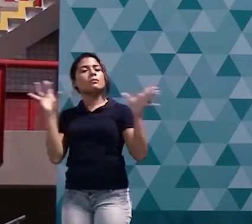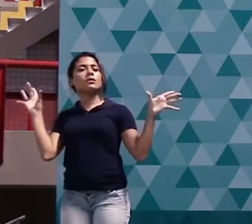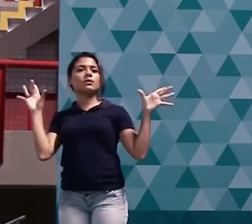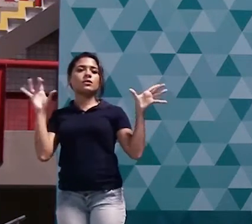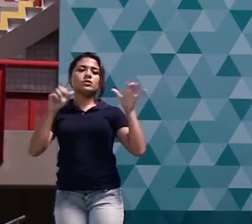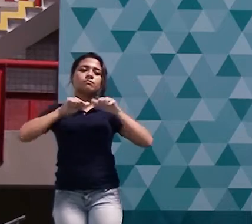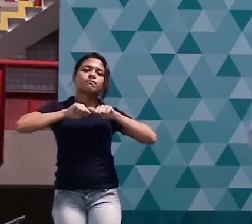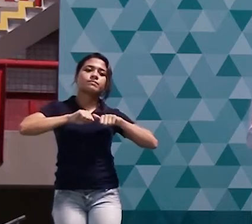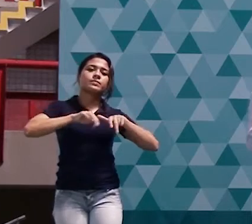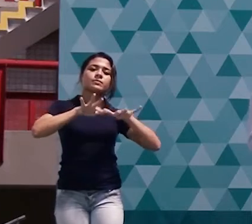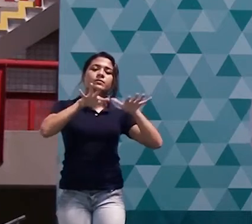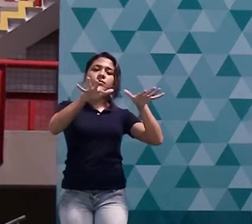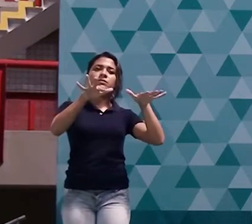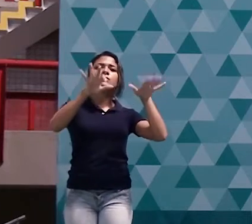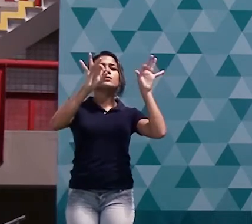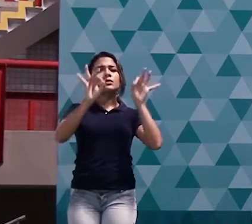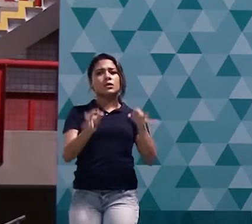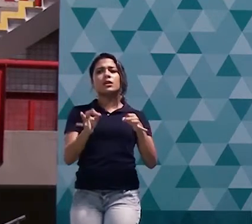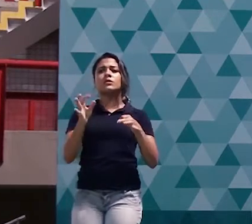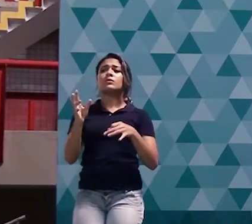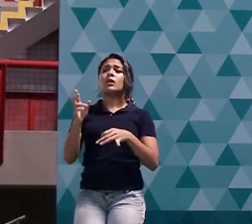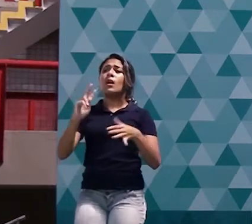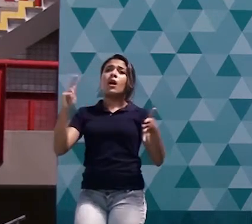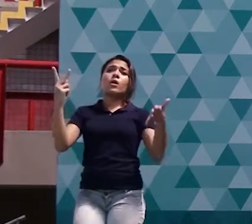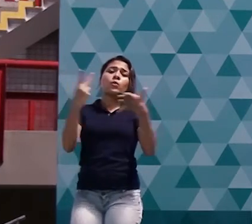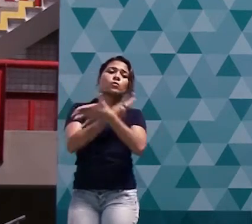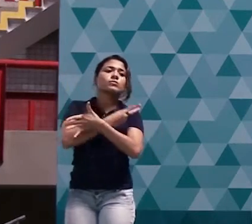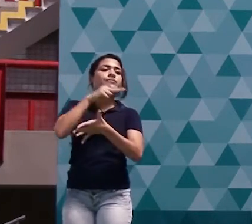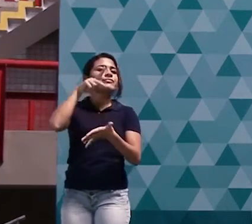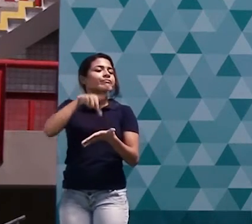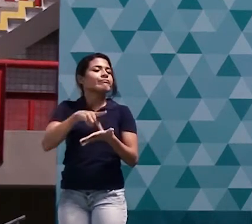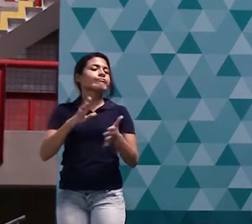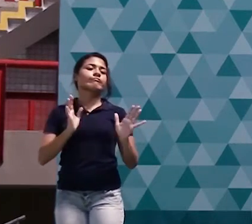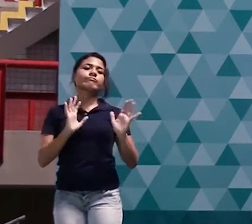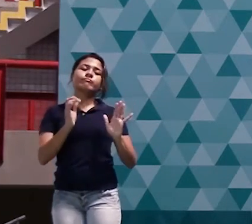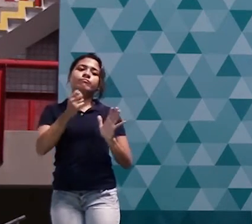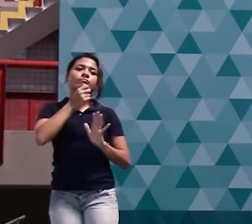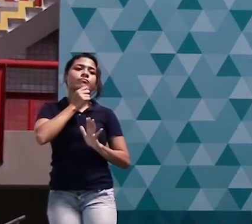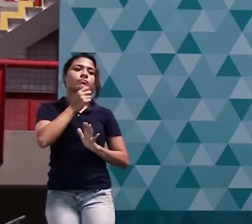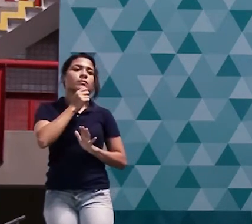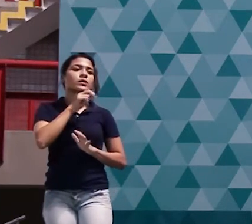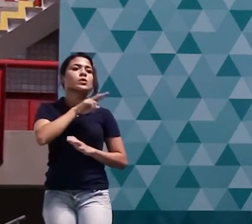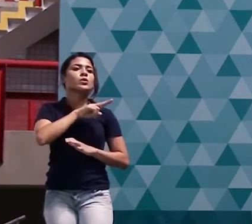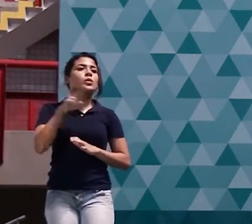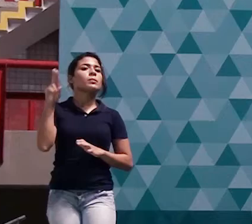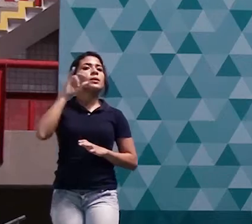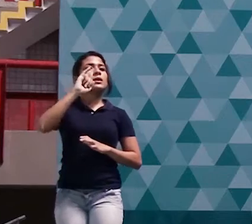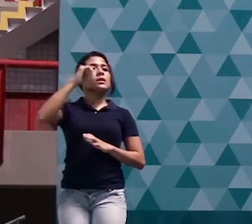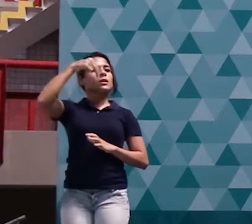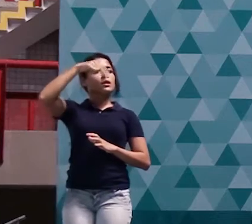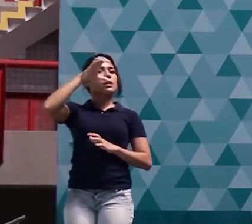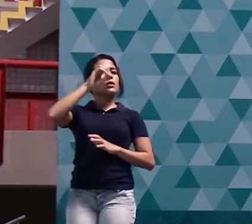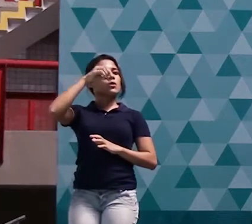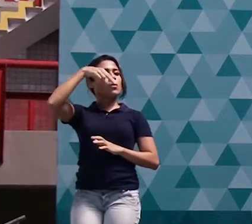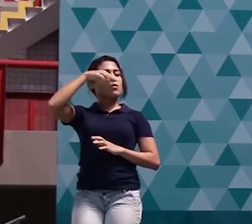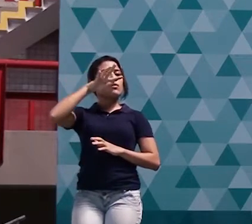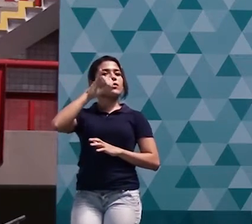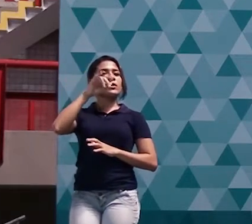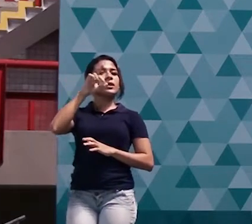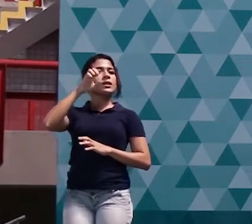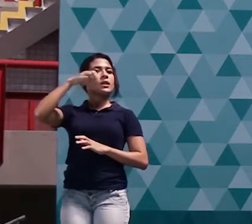expandidas. Está certo que nenhuma das duas chegou a acontecer. Não é à toa que o nome da revolta é Inconfidência